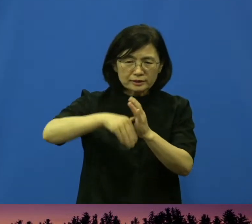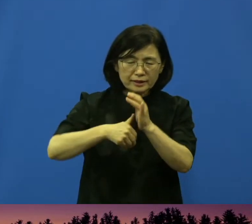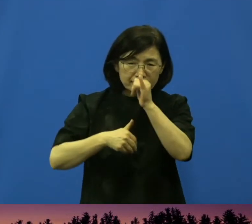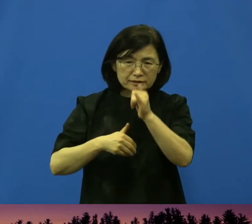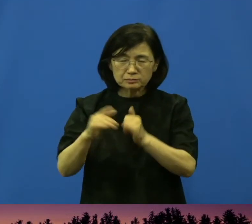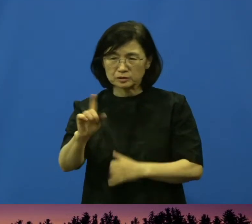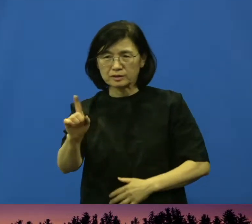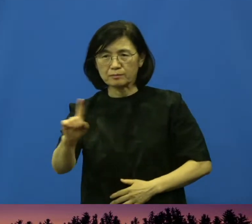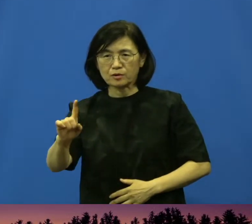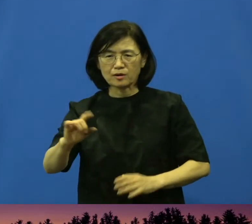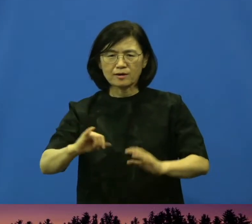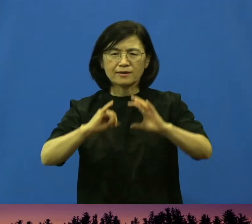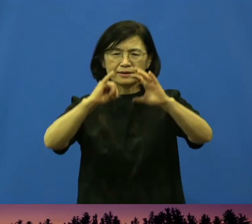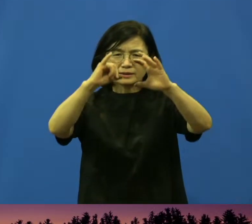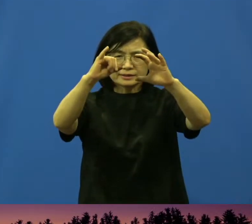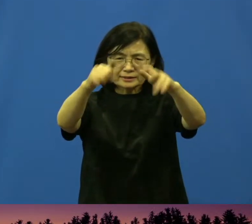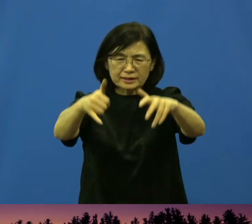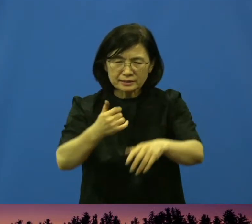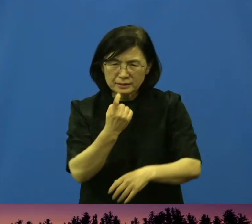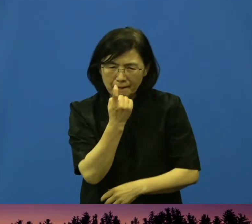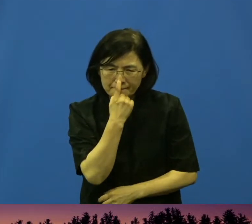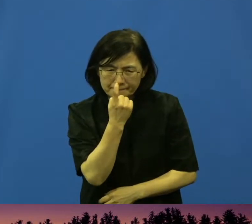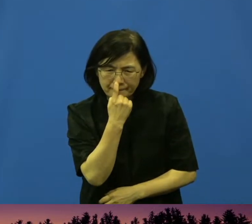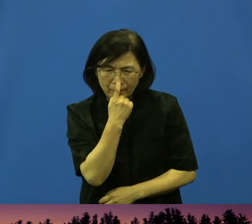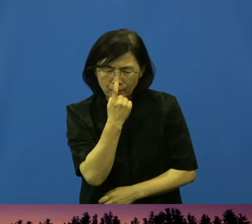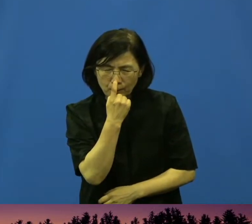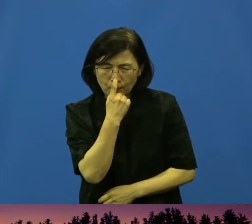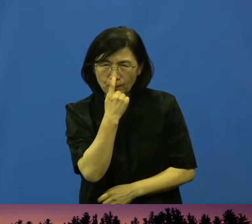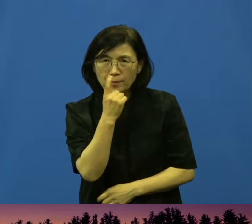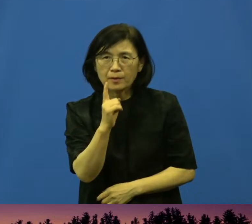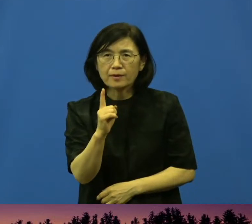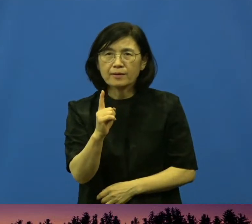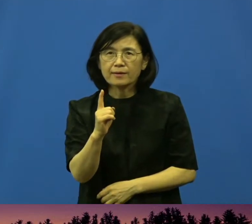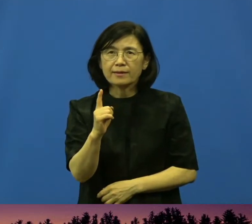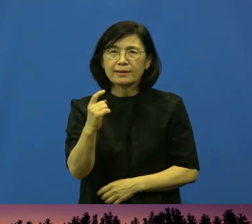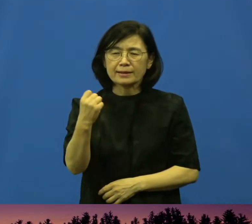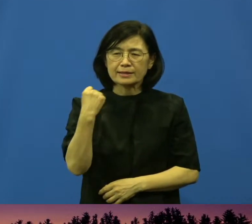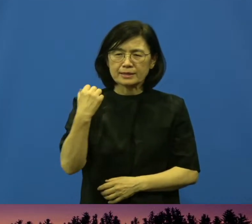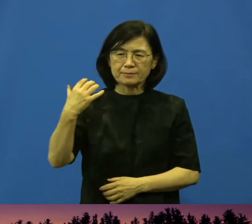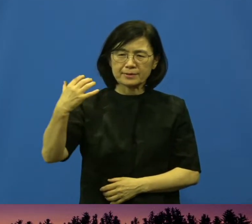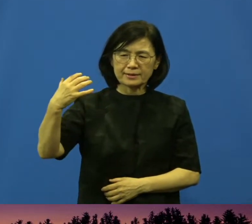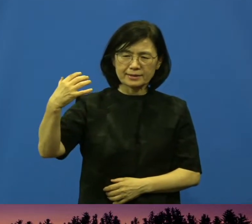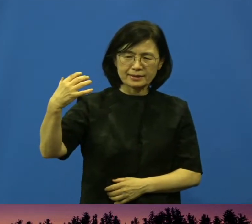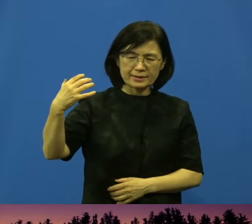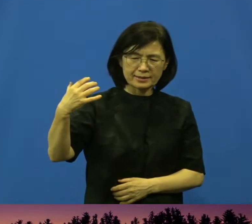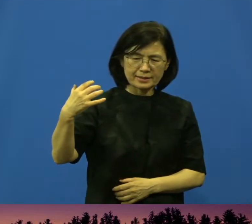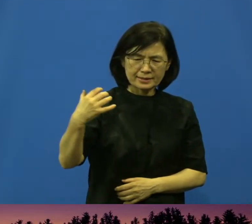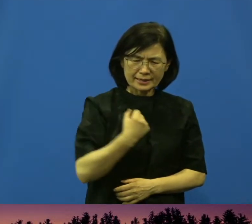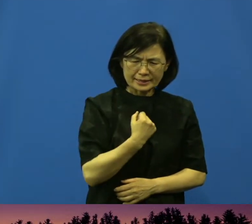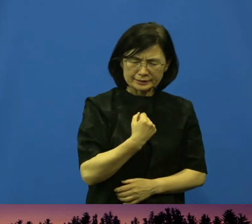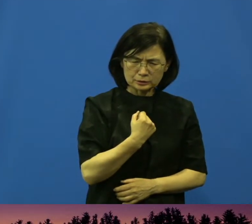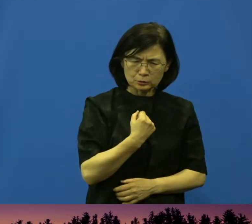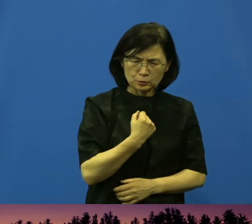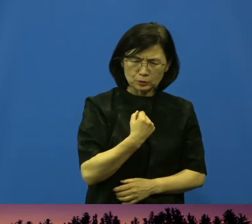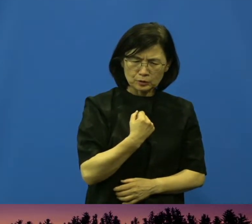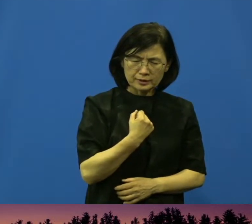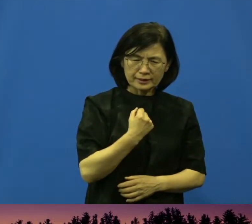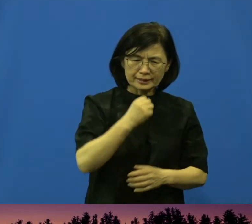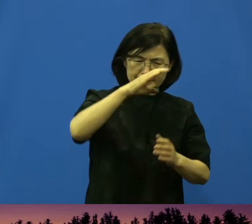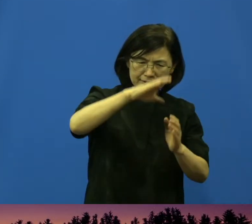세상에서 습득한 거예요. 무엇이죠? 힘을 가지고 있어야 쓰임 받는다는